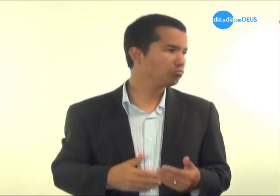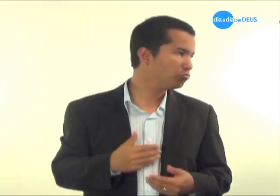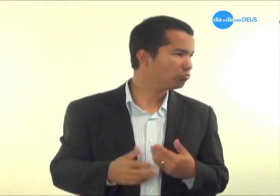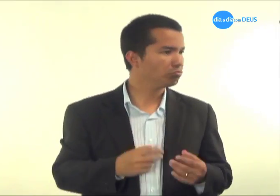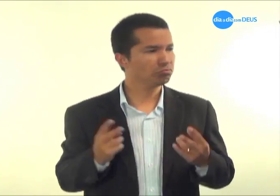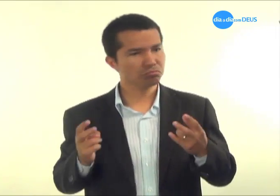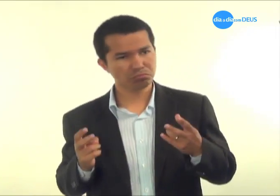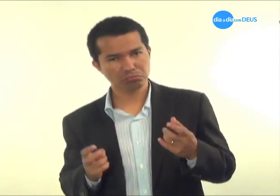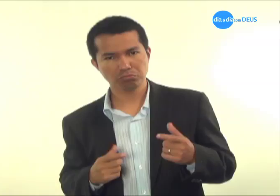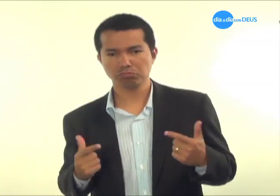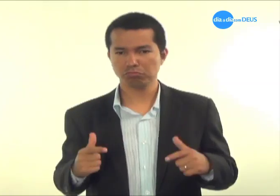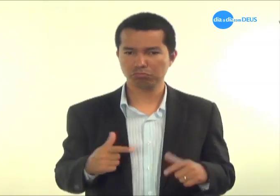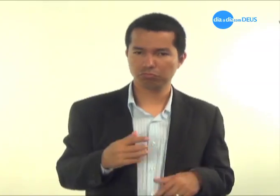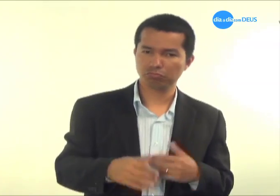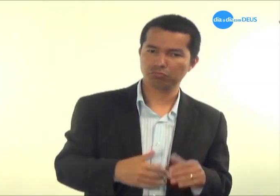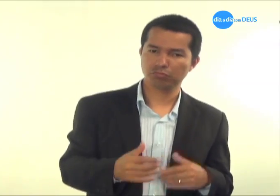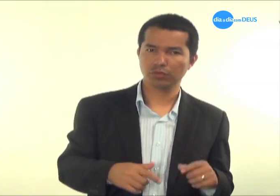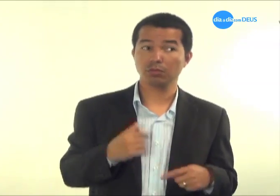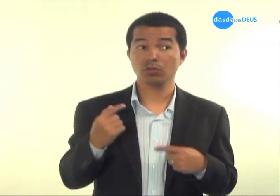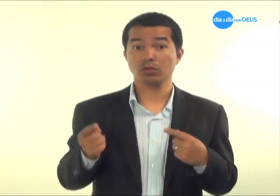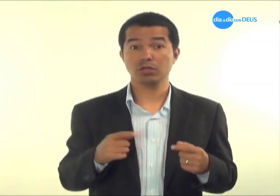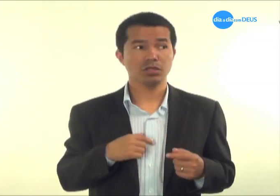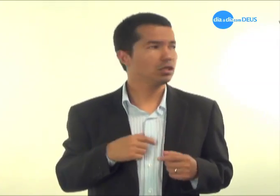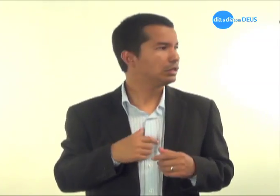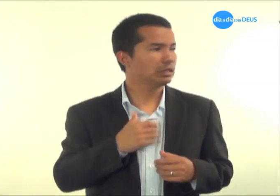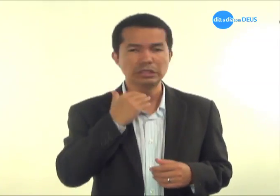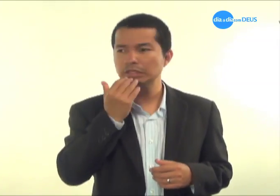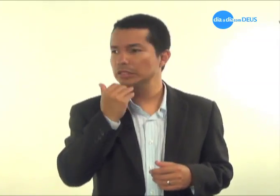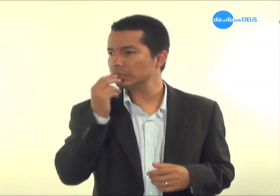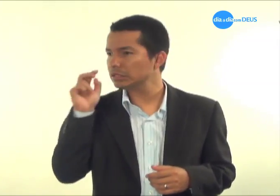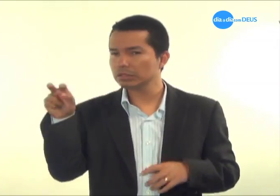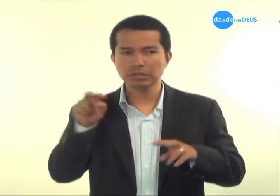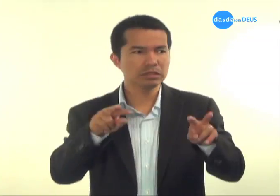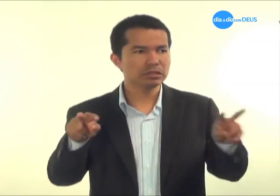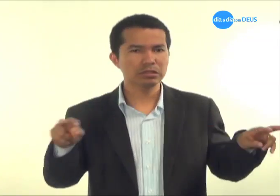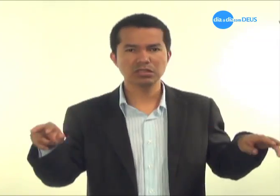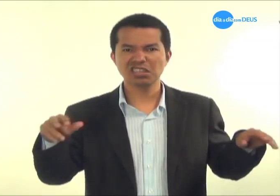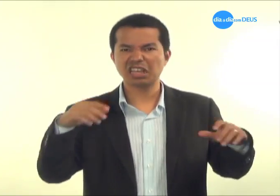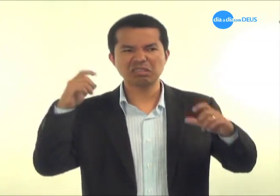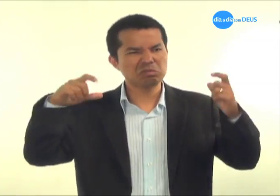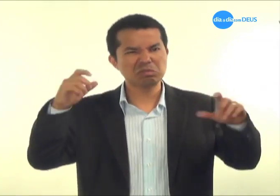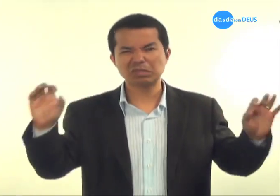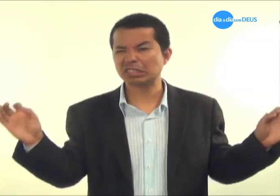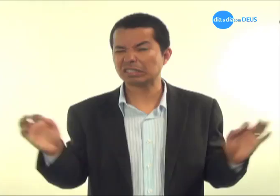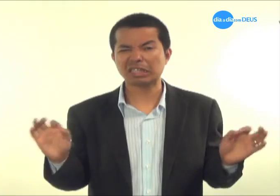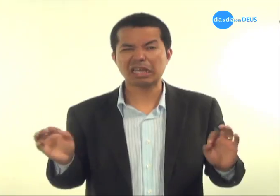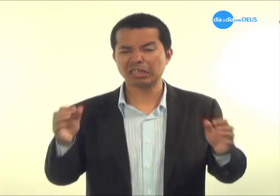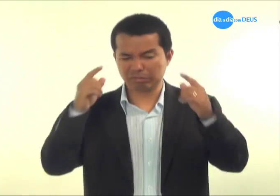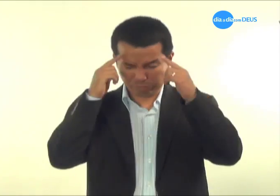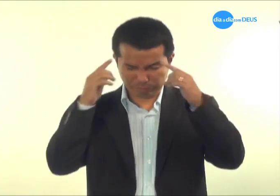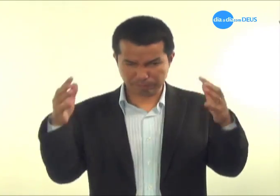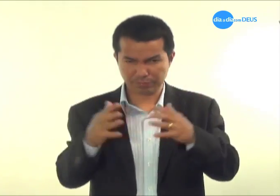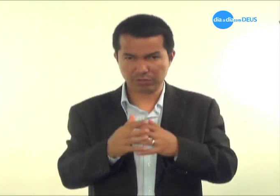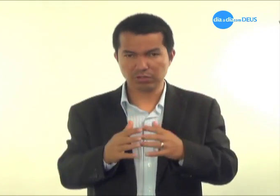E jantar continuou, as pessoas não perceberam, numa hora que ninguém estava olhando, que ninguém estava fazendo muita conta e entendendo muito